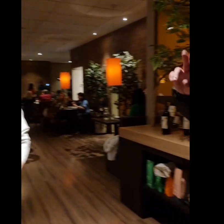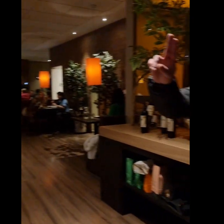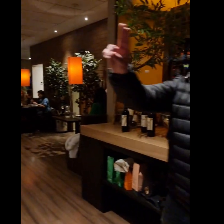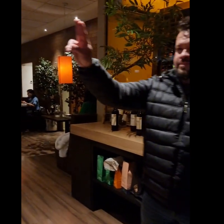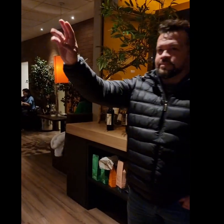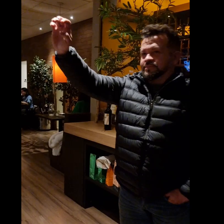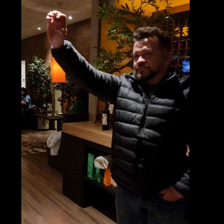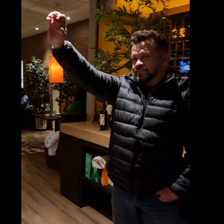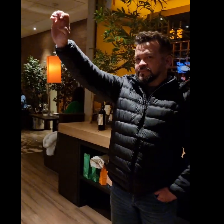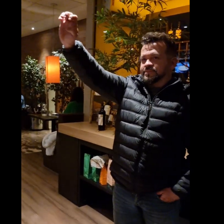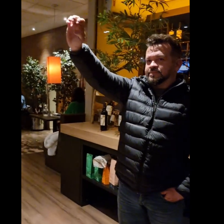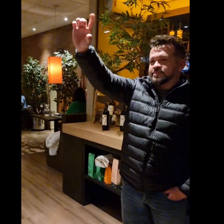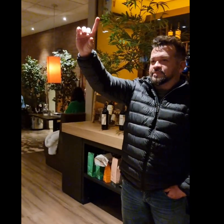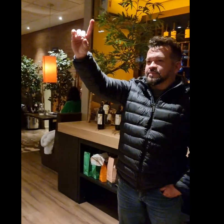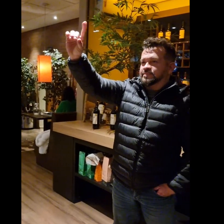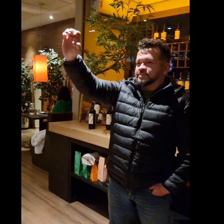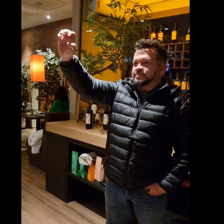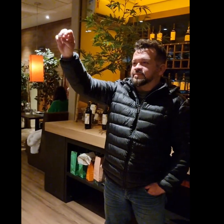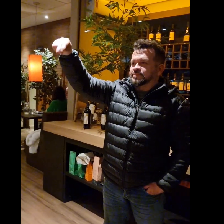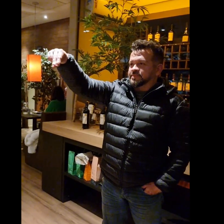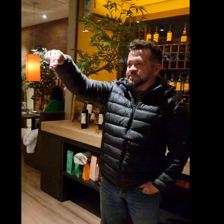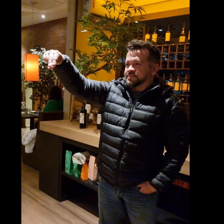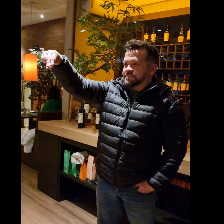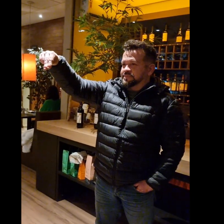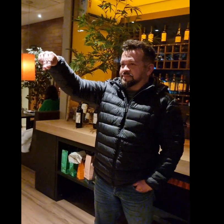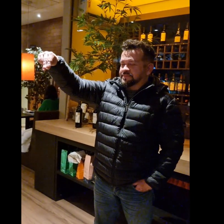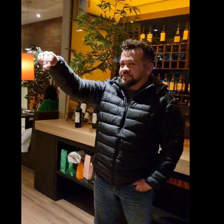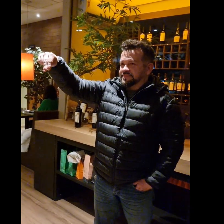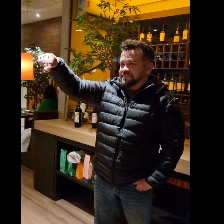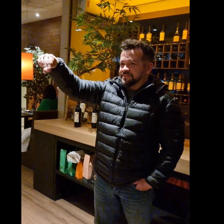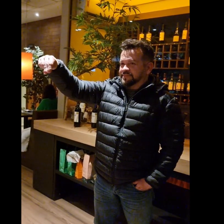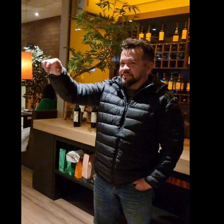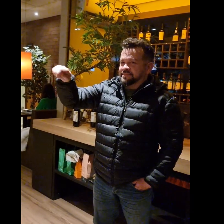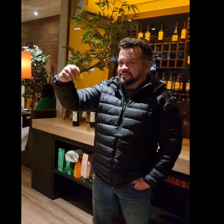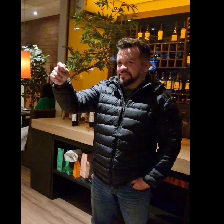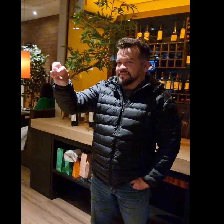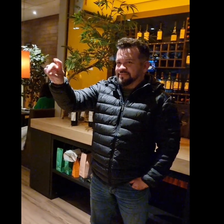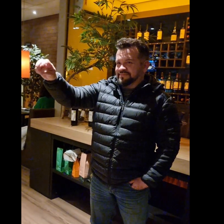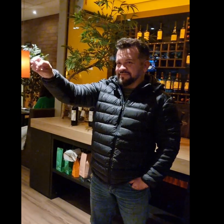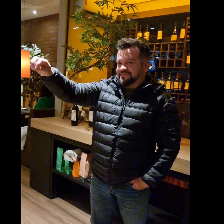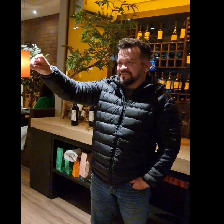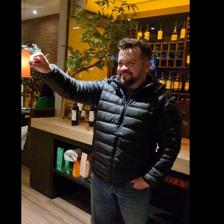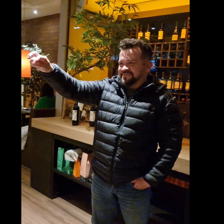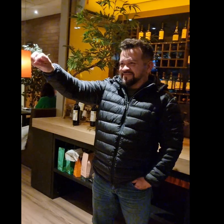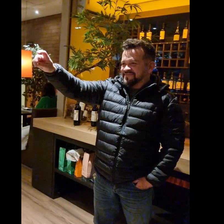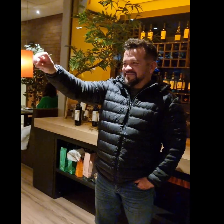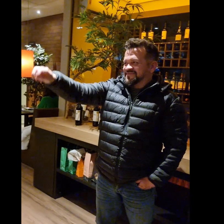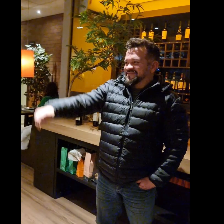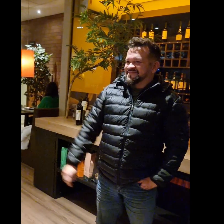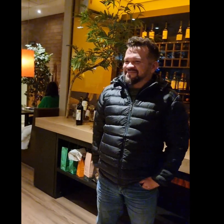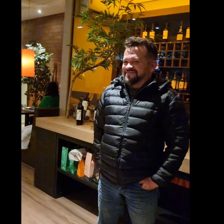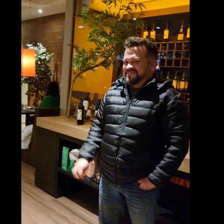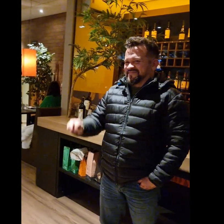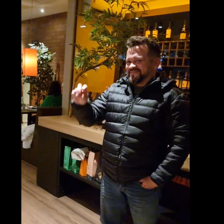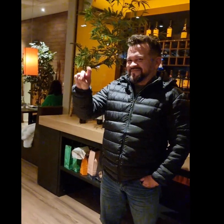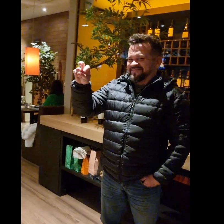escrevi assim lá no quadro, né? Daí colocaram o S. Ah, que legal, por causa do S, do quadro. Que legal.